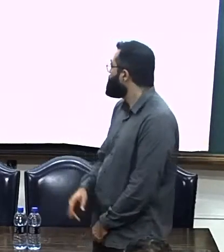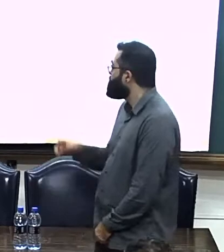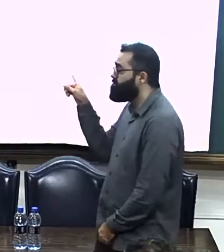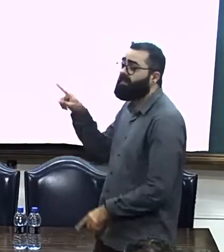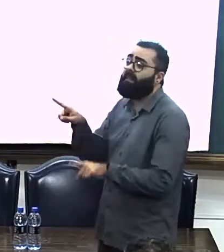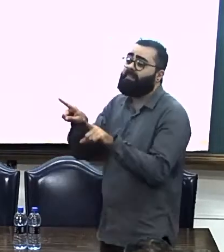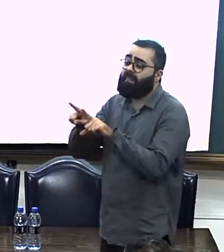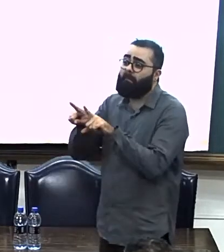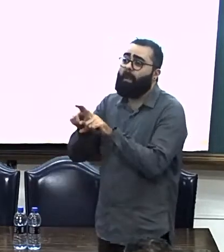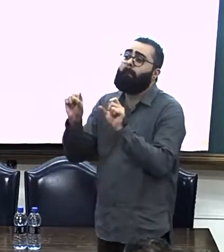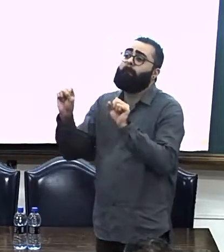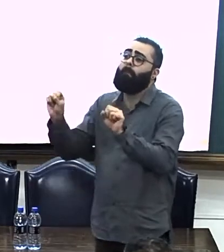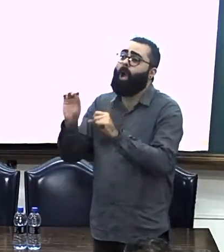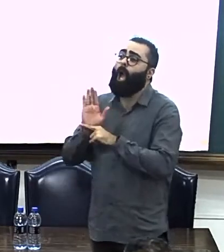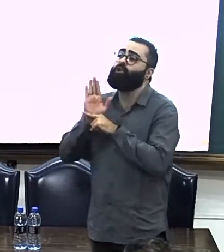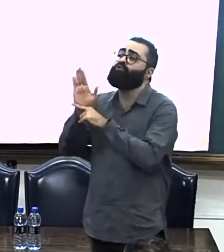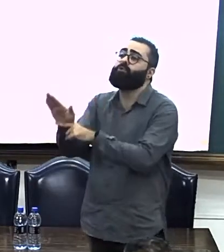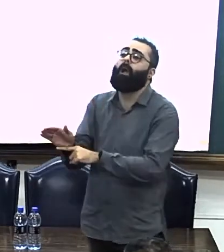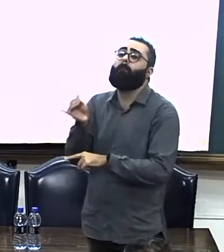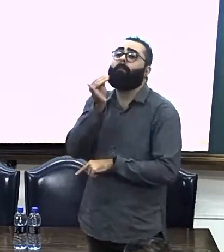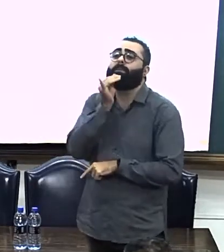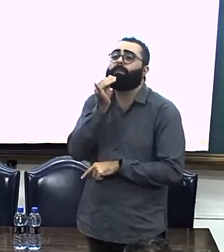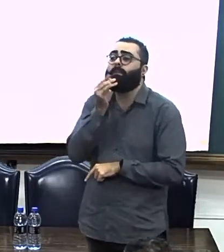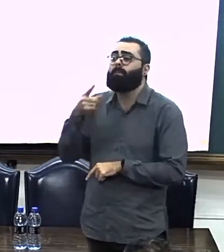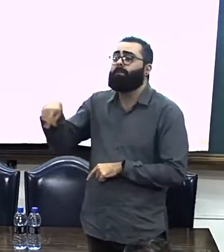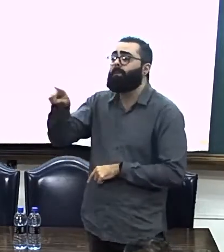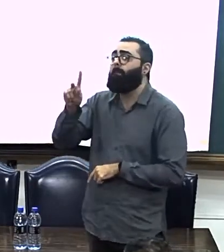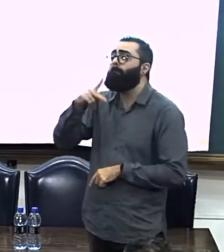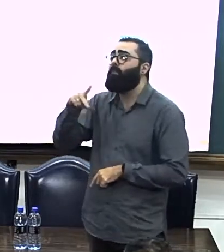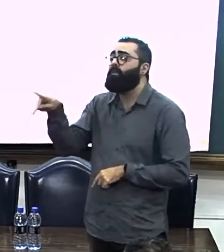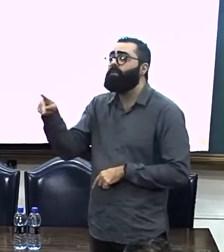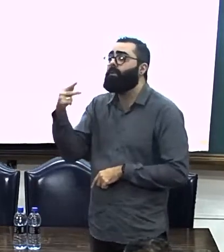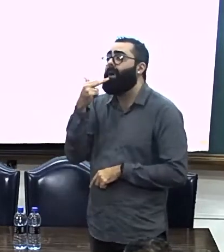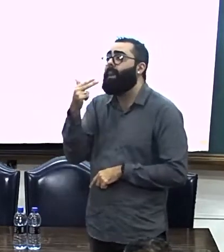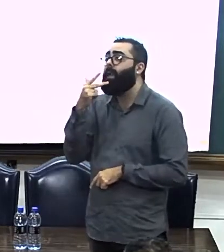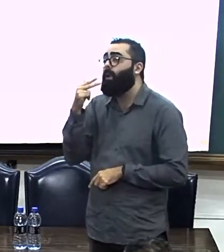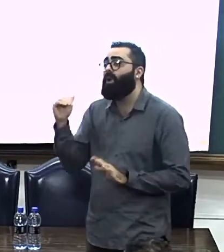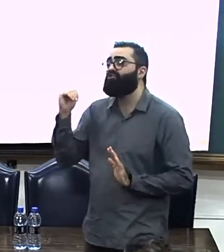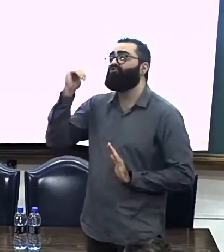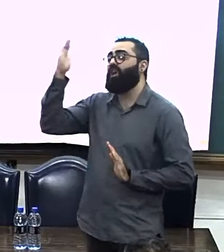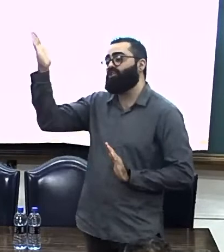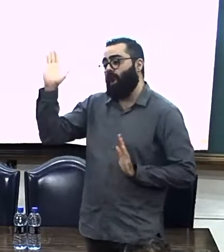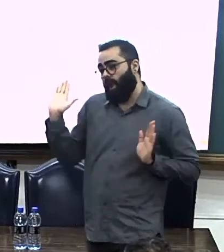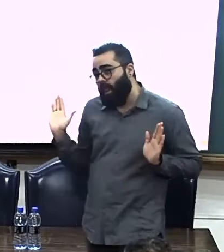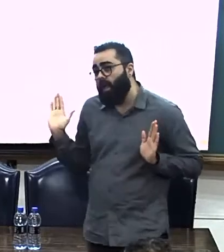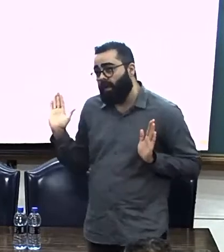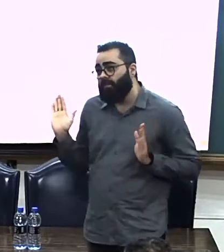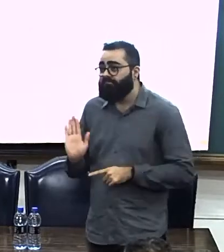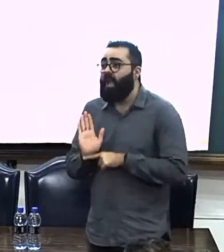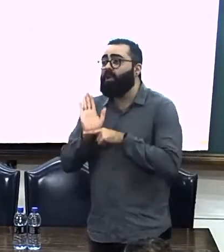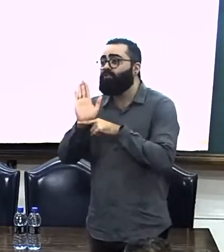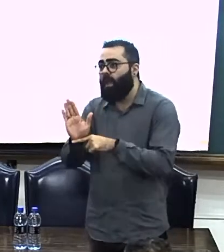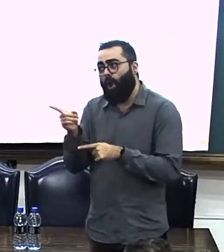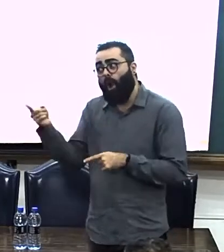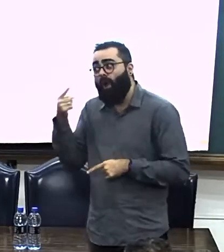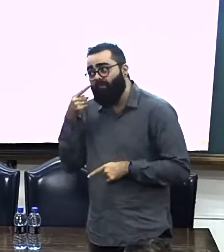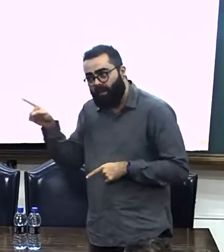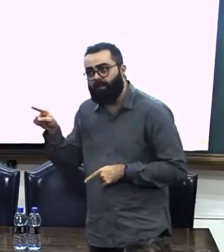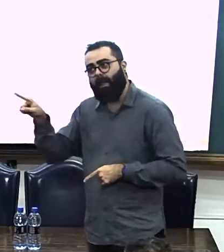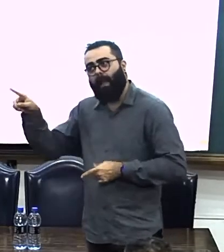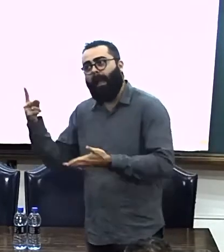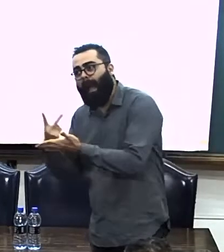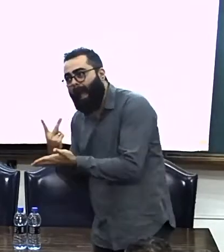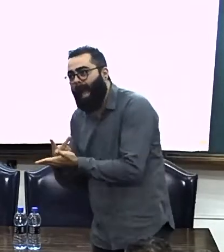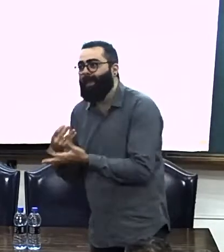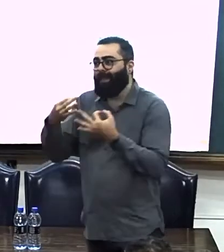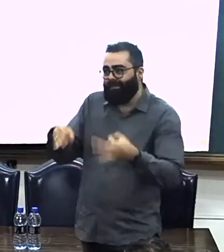que o falante de inglês americano está levando para o francês o padrão de abertura de mandíbula do